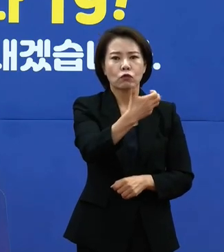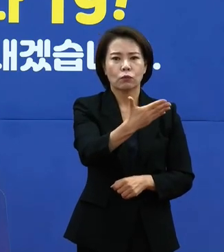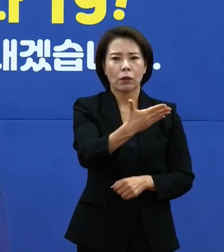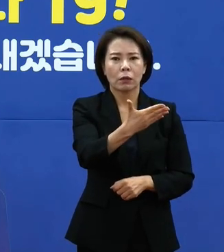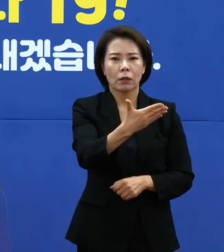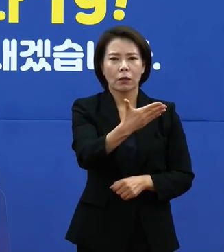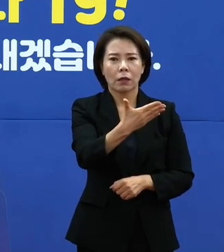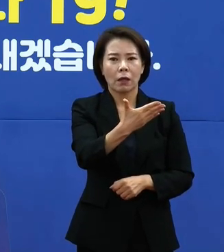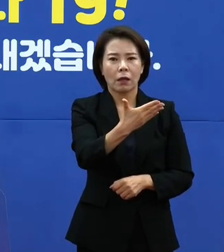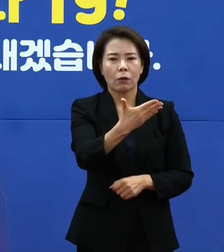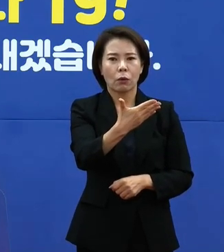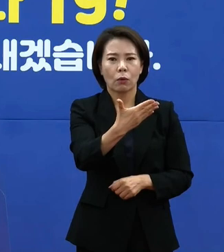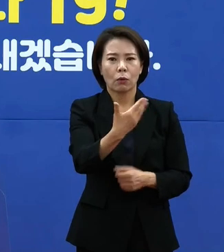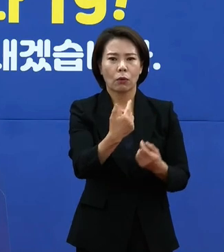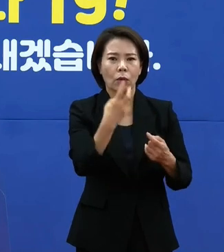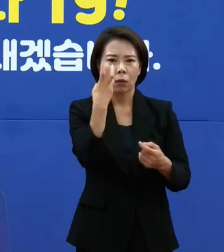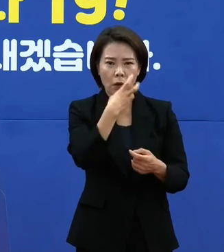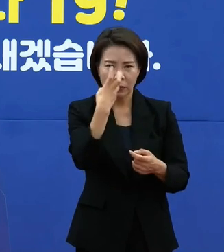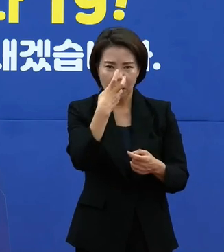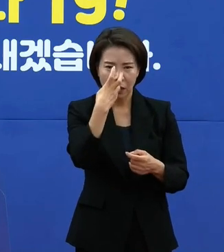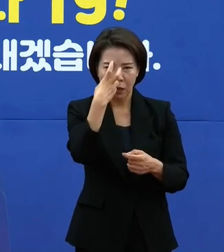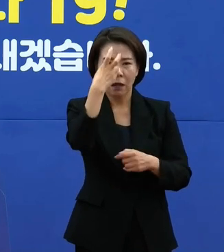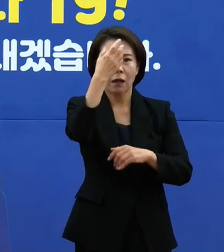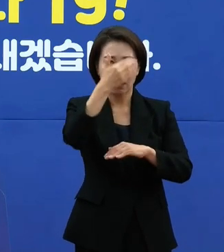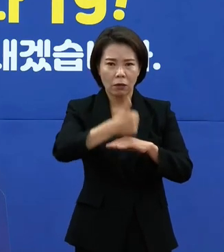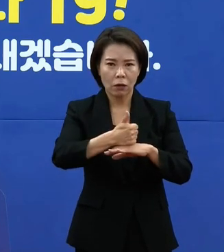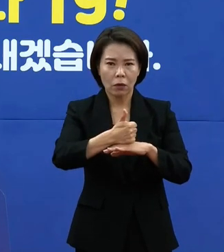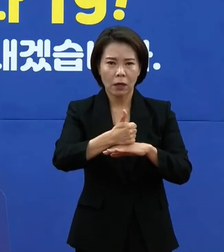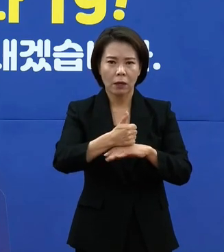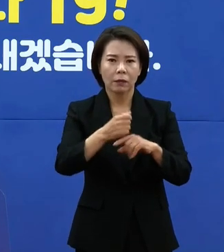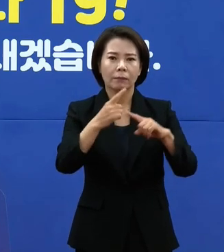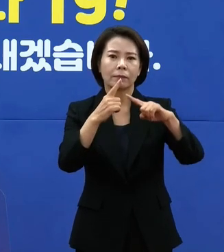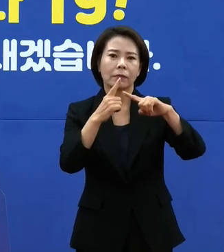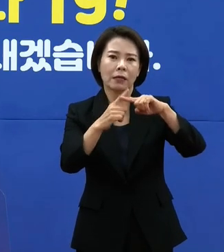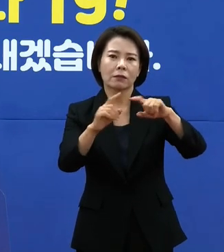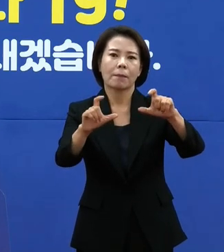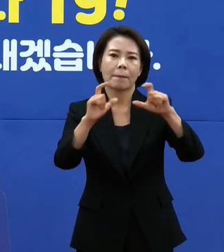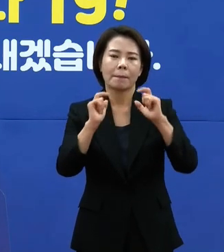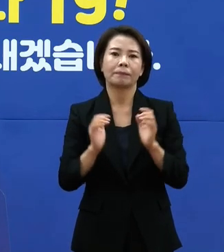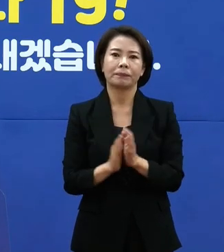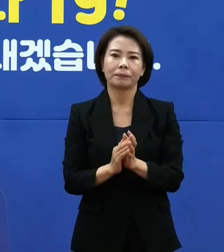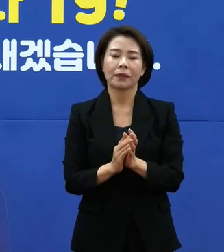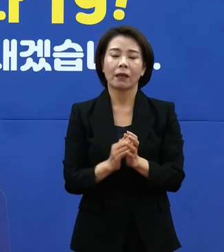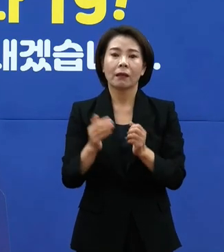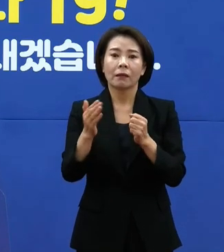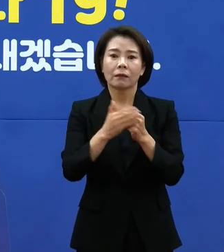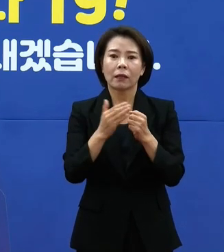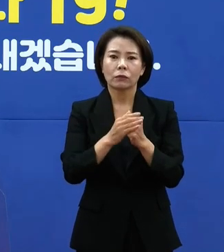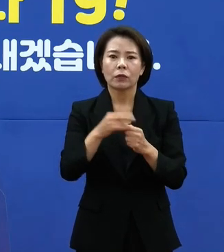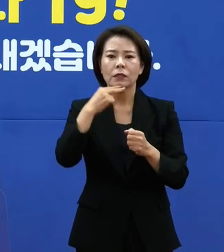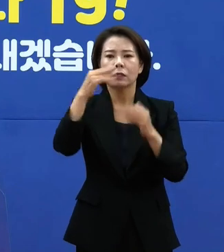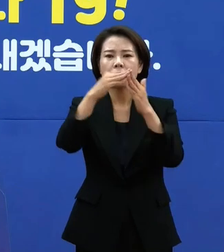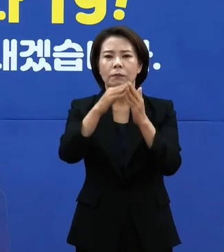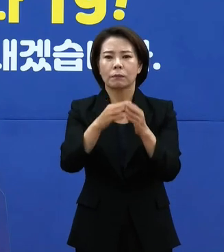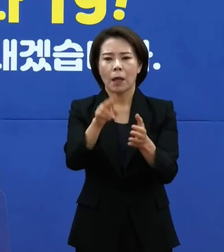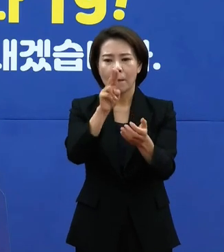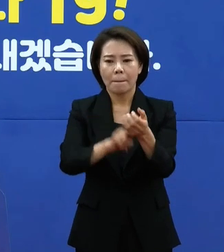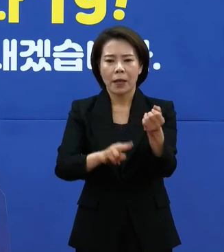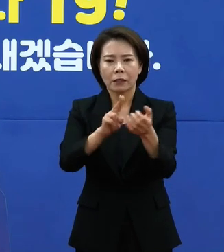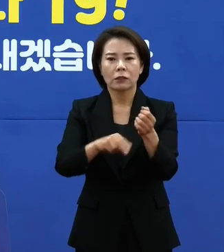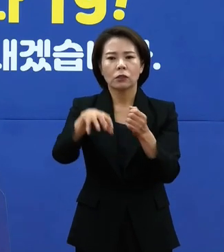1489번과 동선이 겹쳐 검사를 받은 결과 최종 모두 확진 판정을 받았습니다. 이들은 주류 매장에서 근무했던